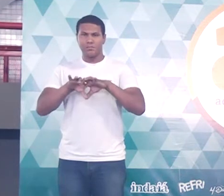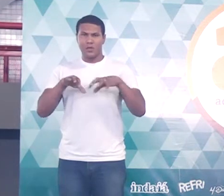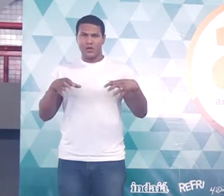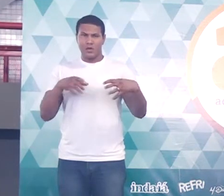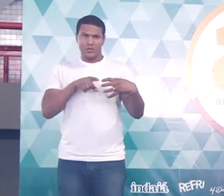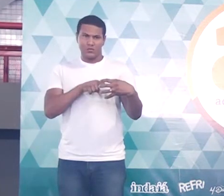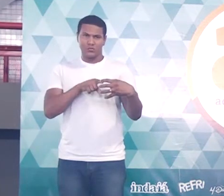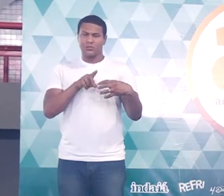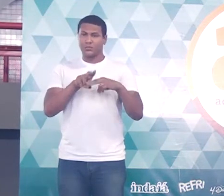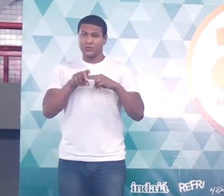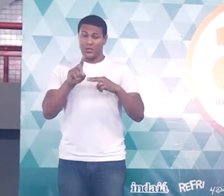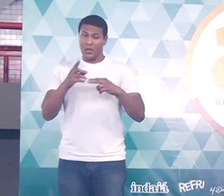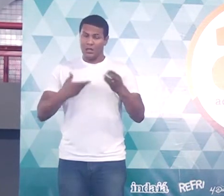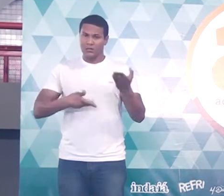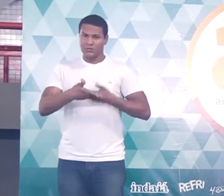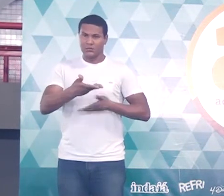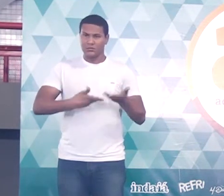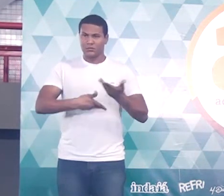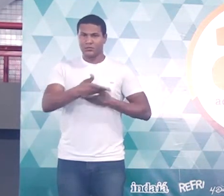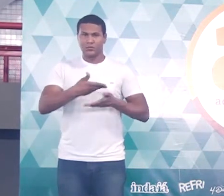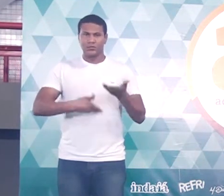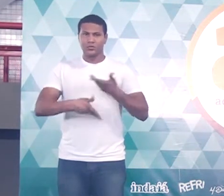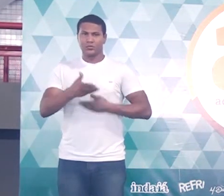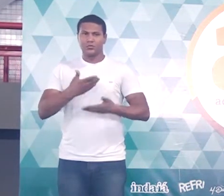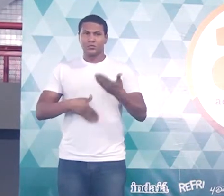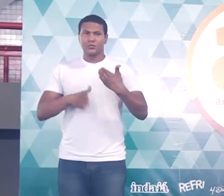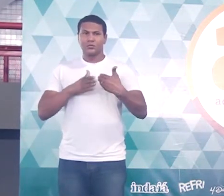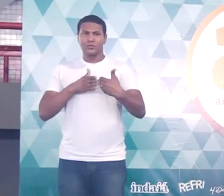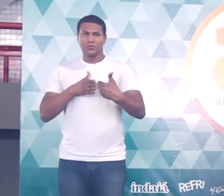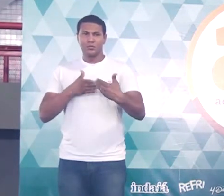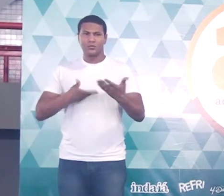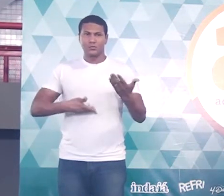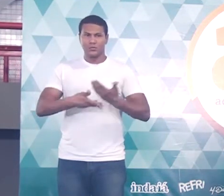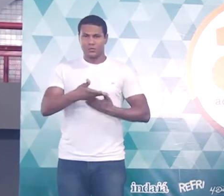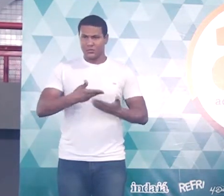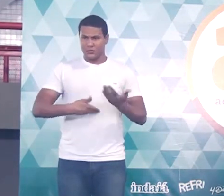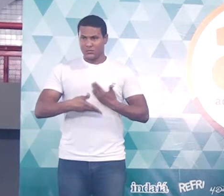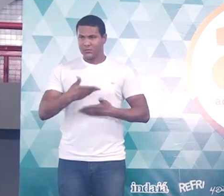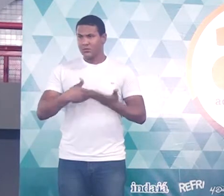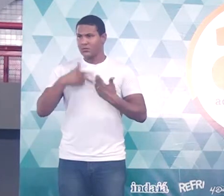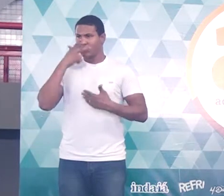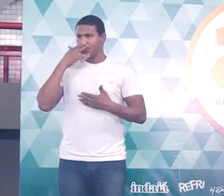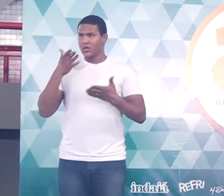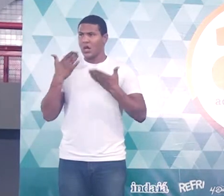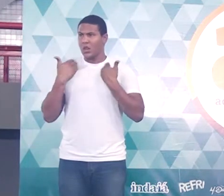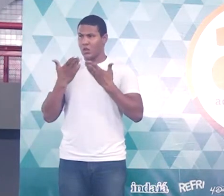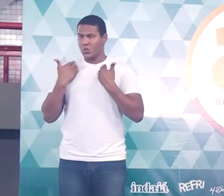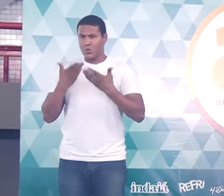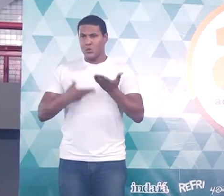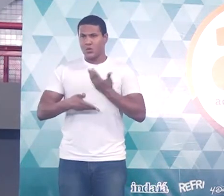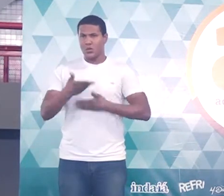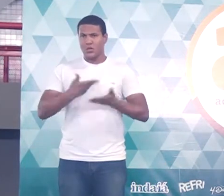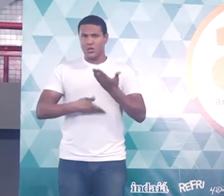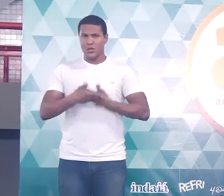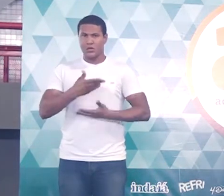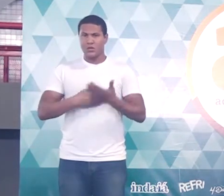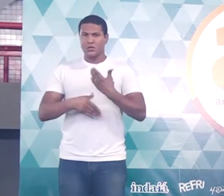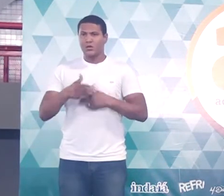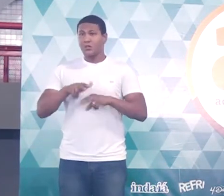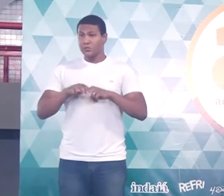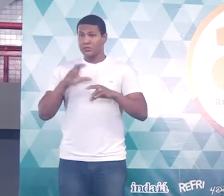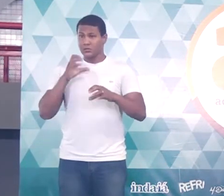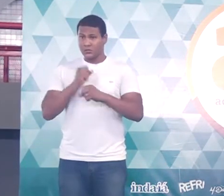são entre eles, tá? O somatório de todos os calores dentro de um sistema isolado é 0. Justamente pelo que